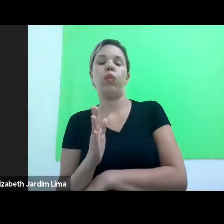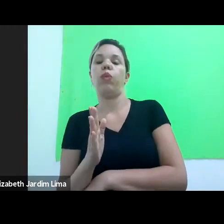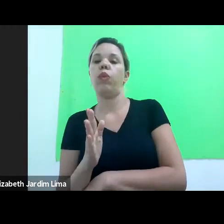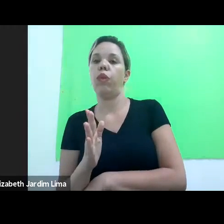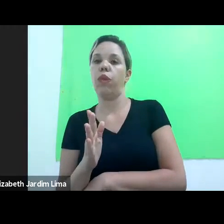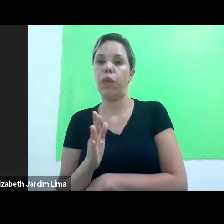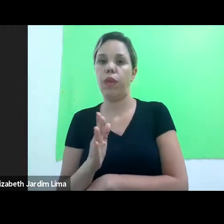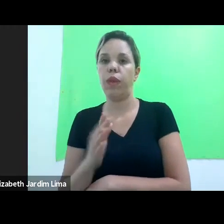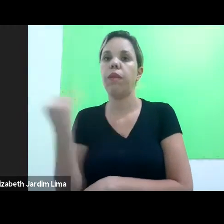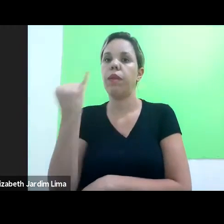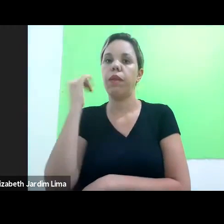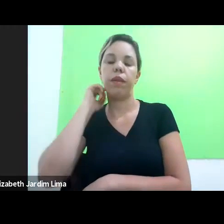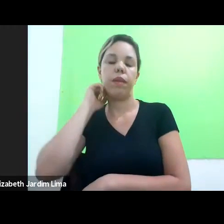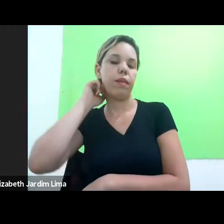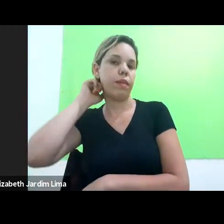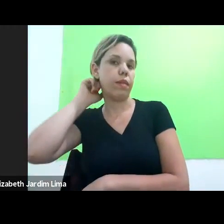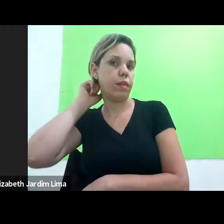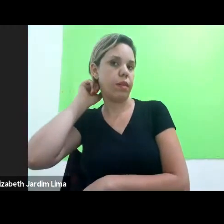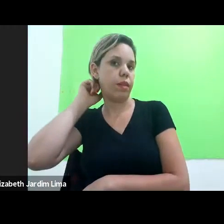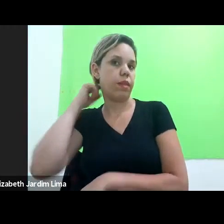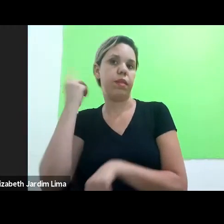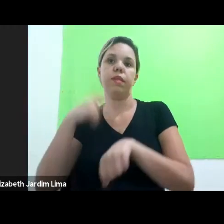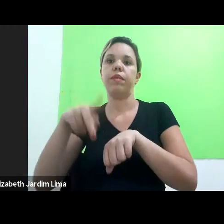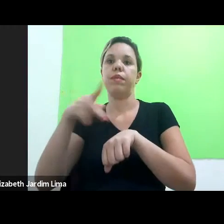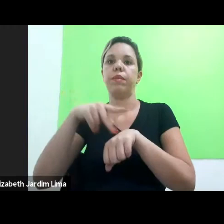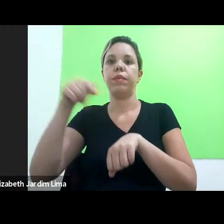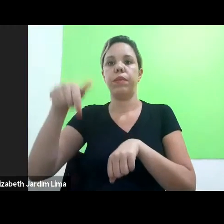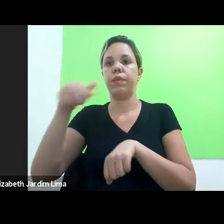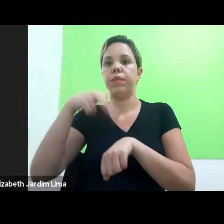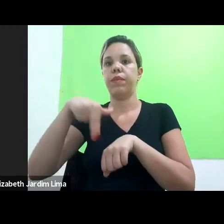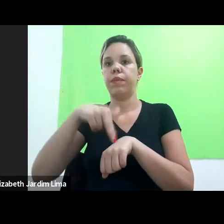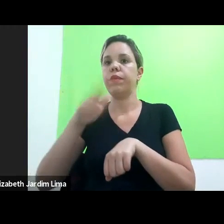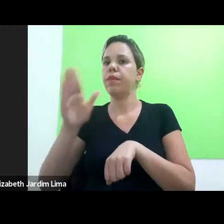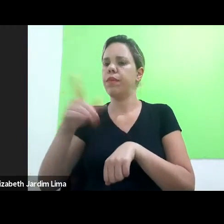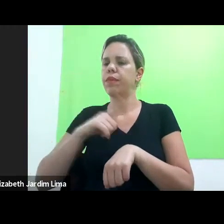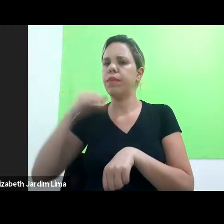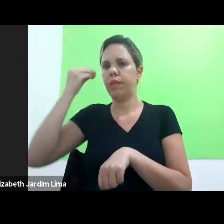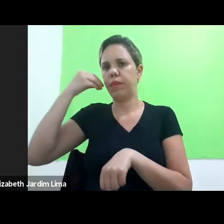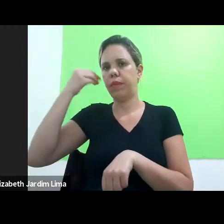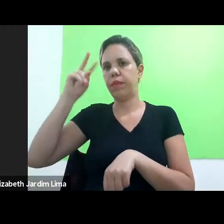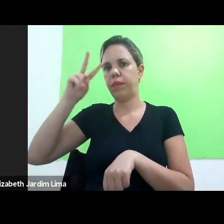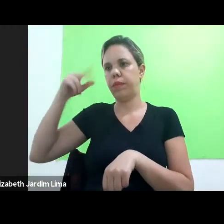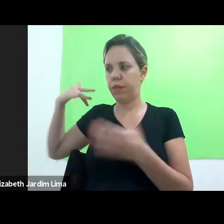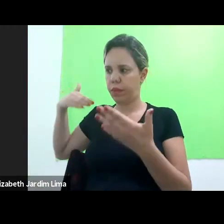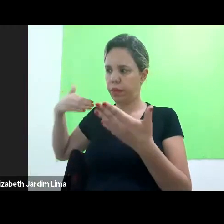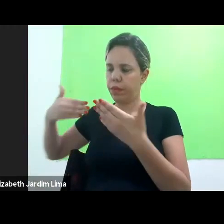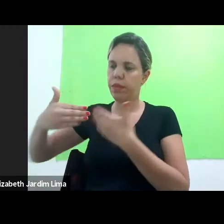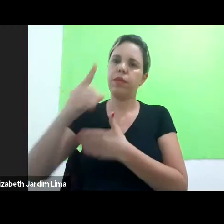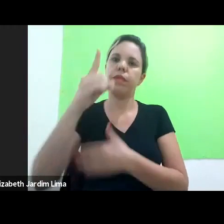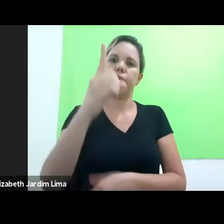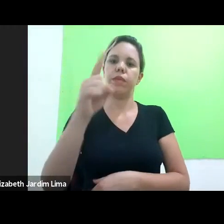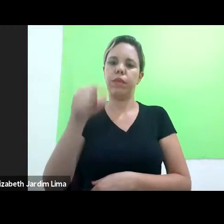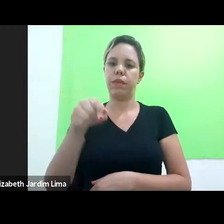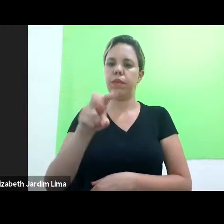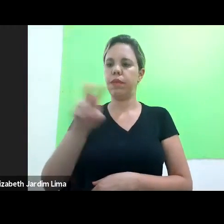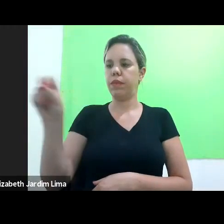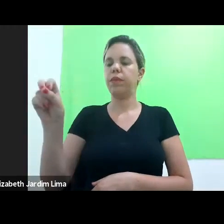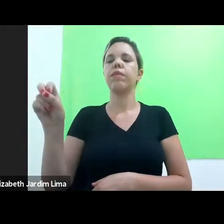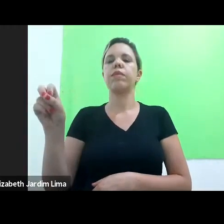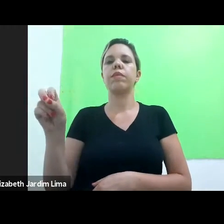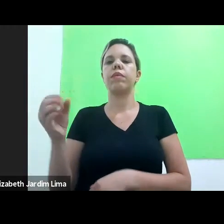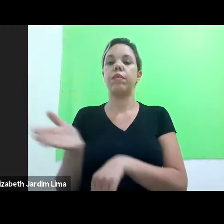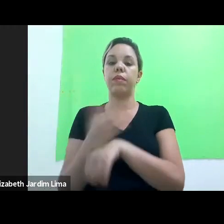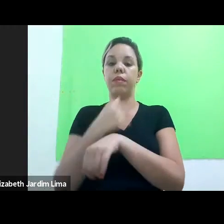é importante ressaltar que esse país, essa nação aqui já tinha uma história muito antes de 1500, quando os colonizadores aqui